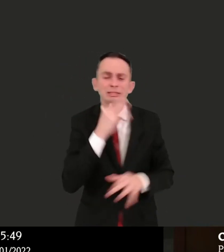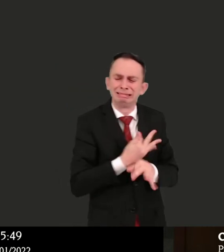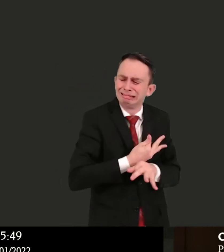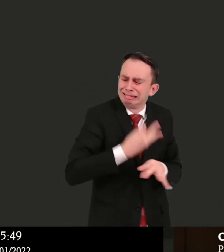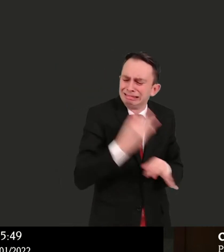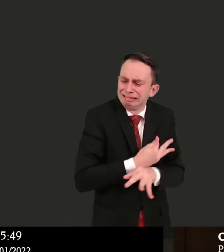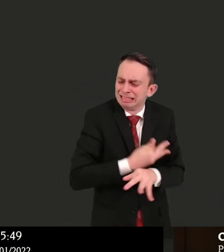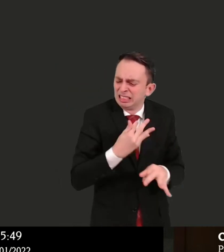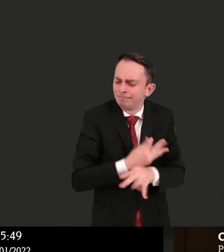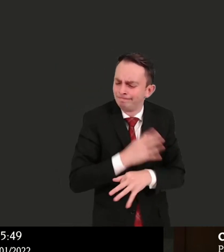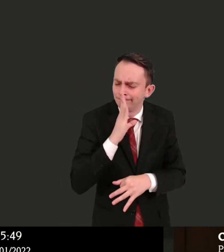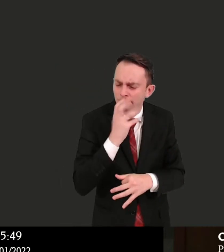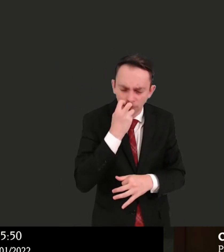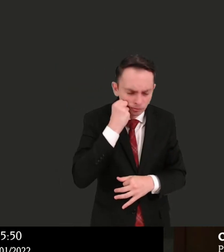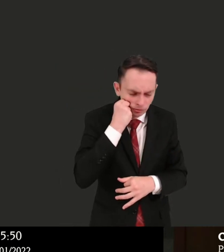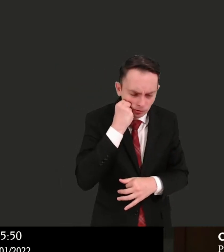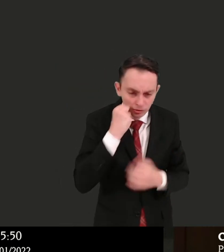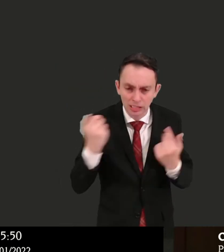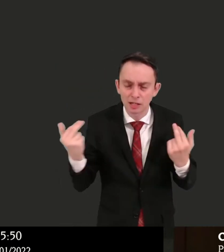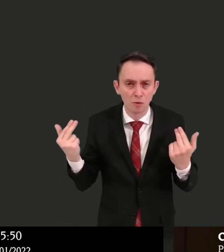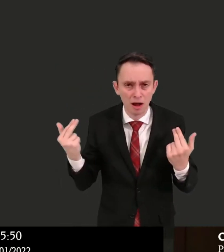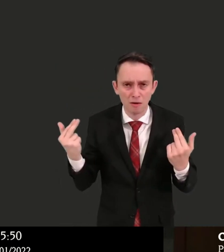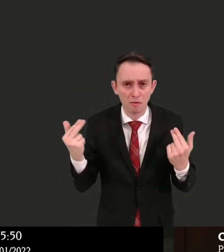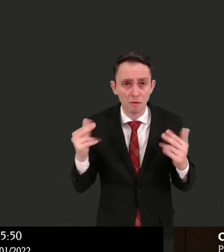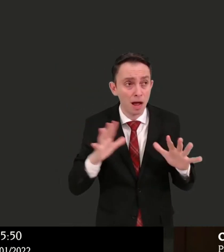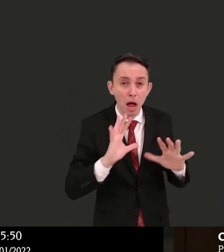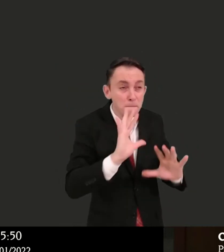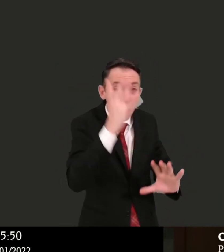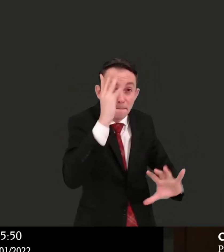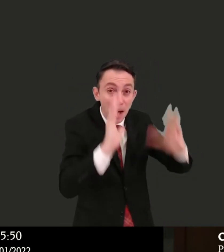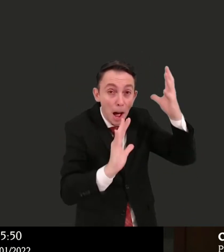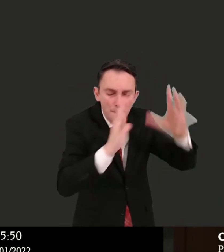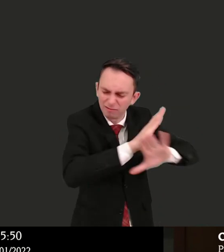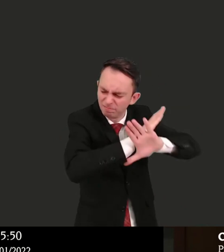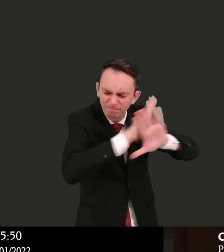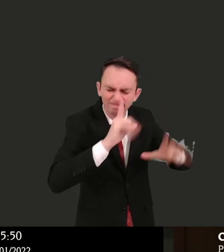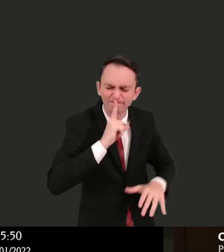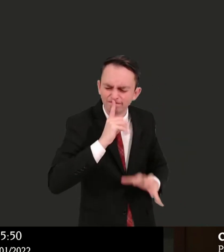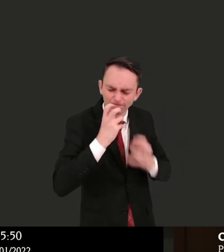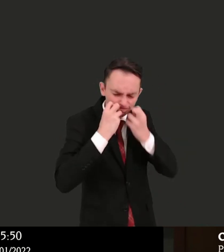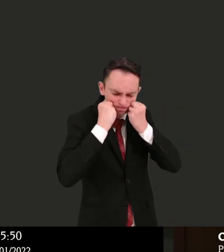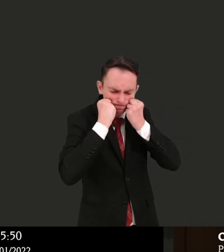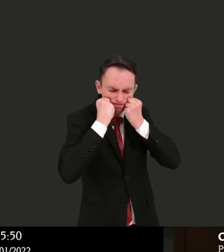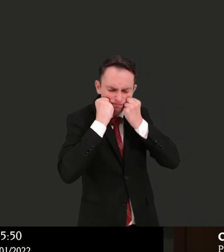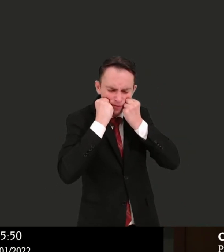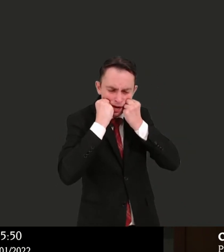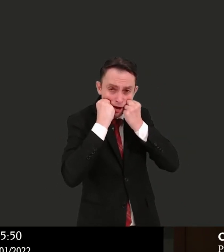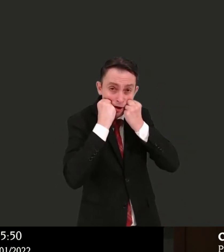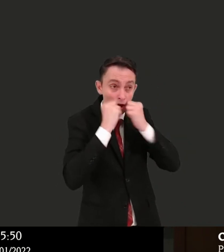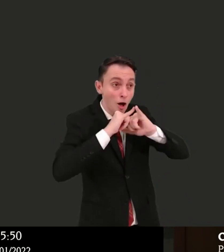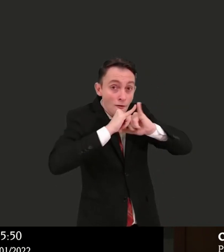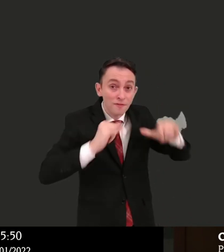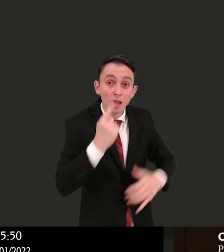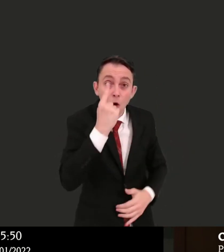nós confessaremos que Jesus é o nosso bastante fiel e suficiente Salvador e